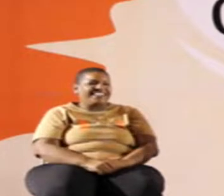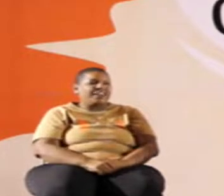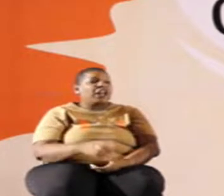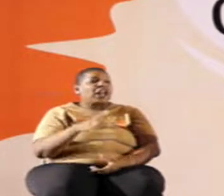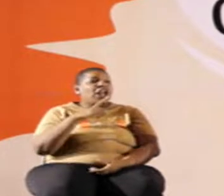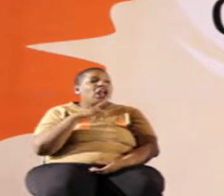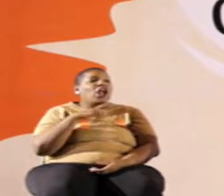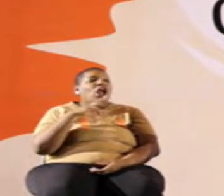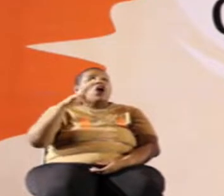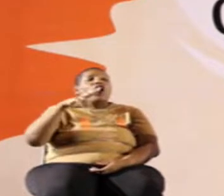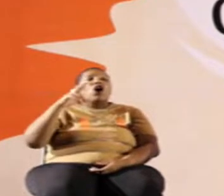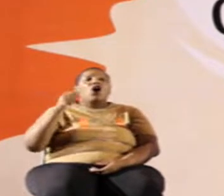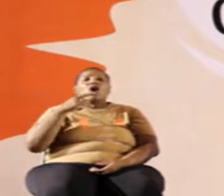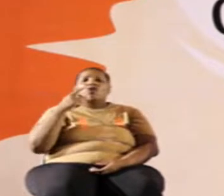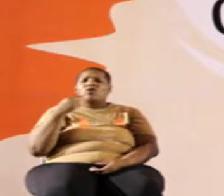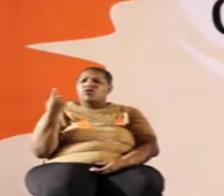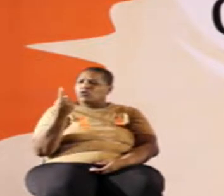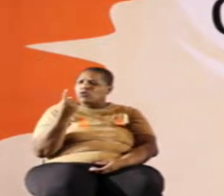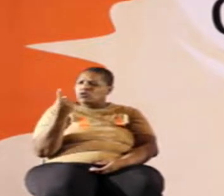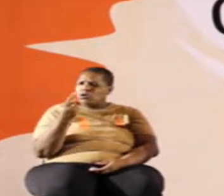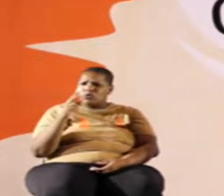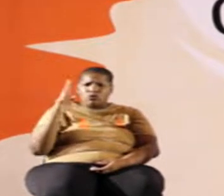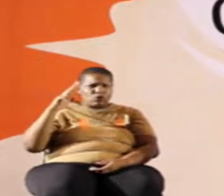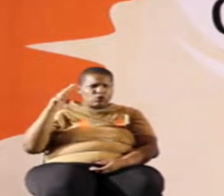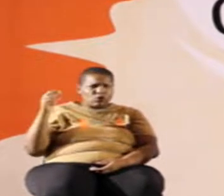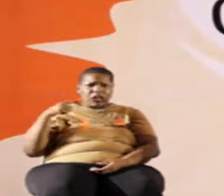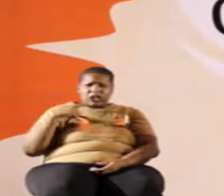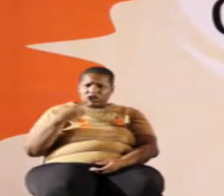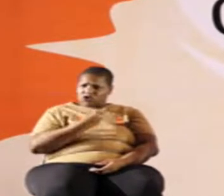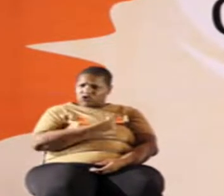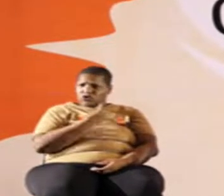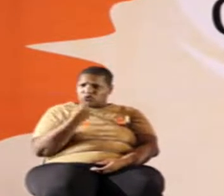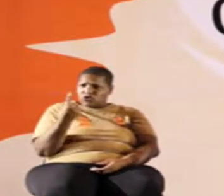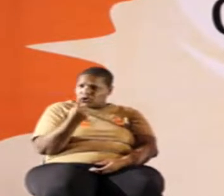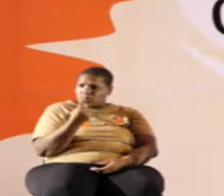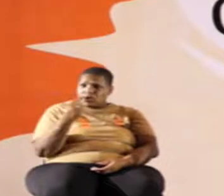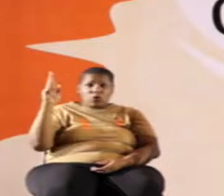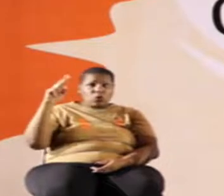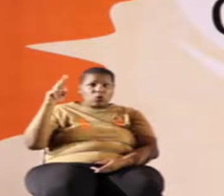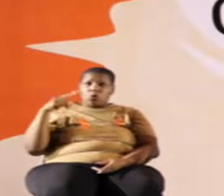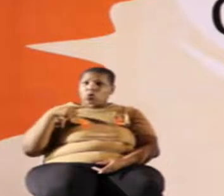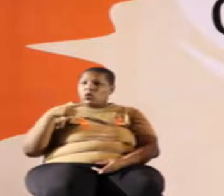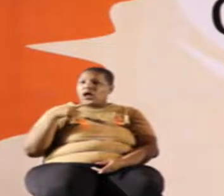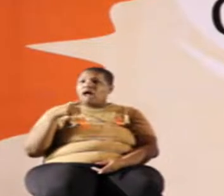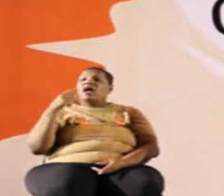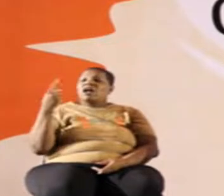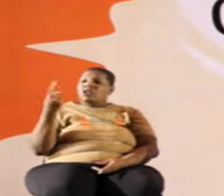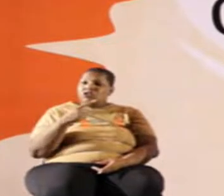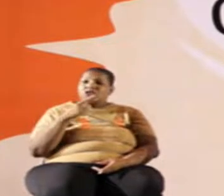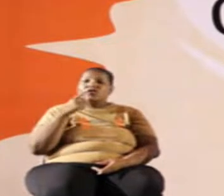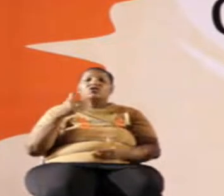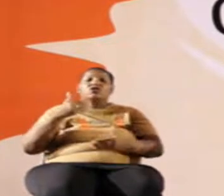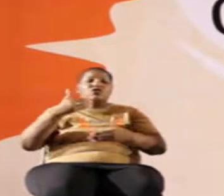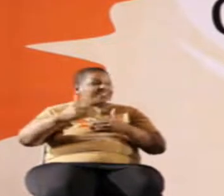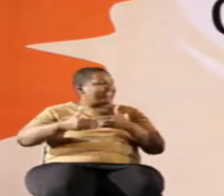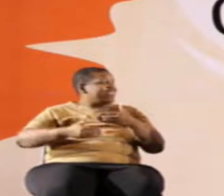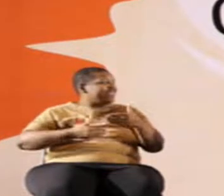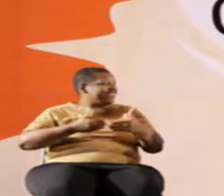nunca andamos sozinhas, nunca estivemos sozinhas, os nossos